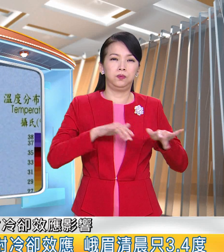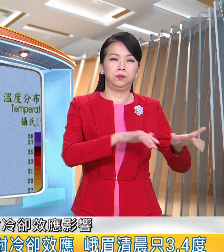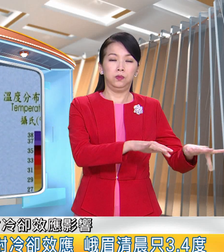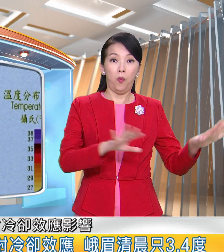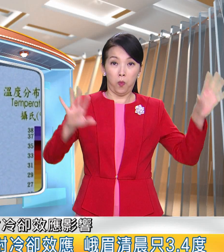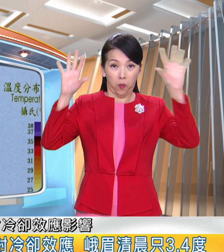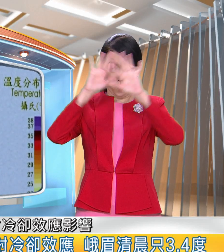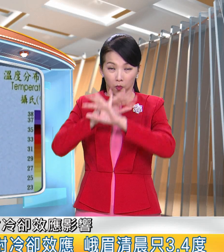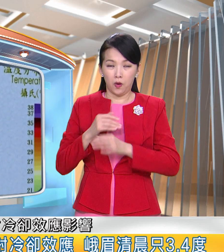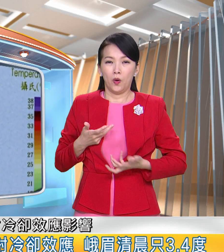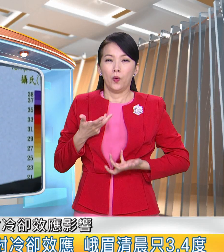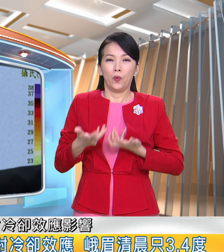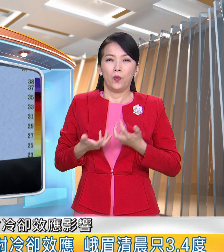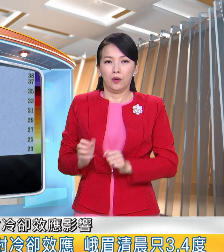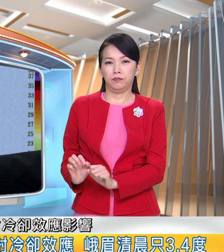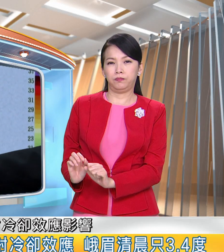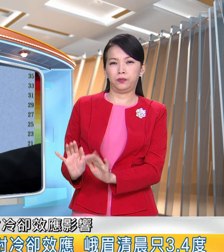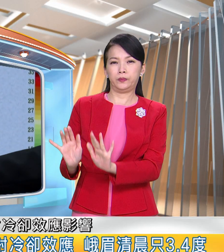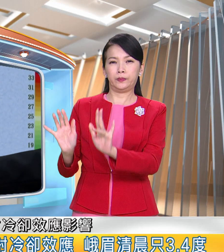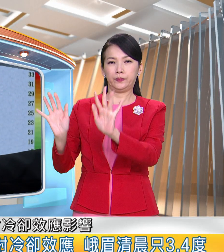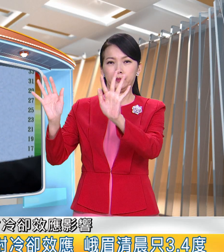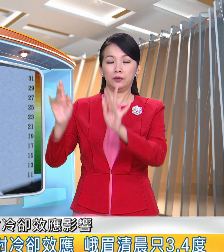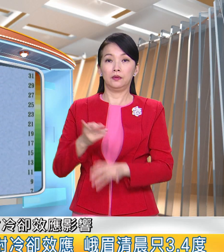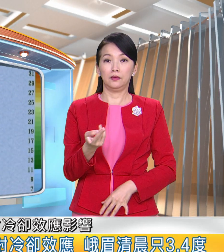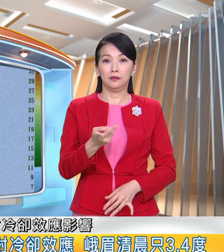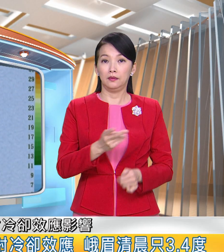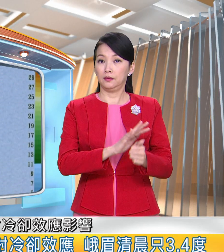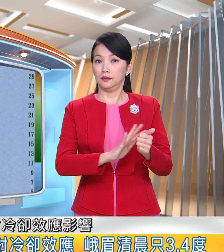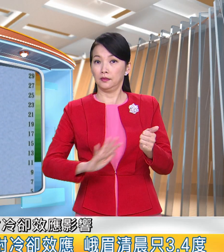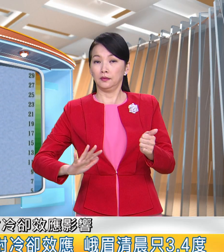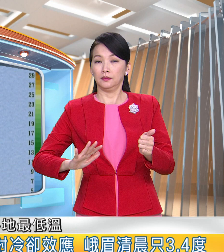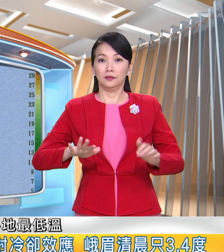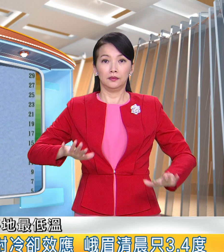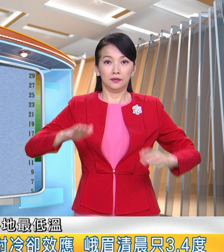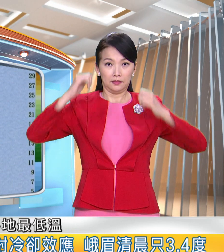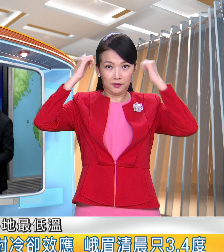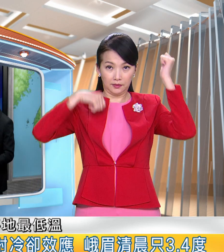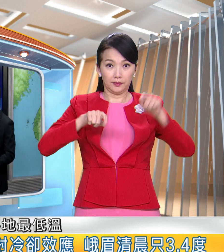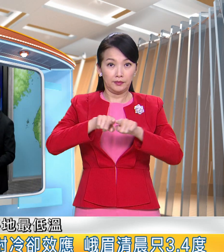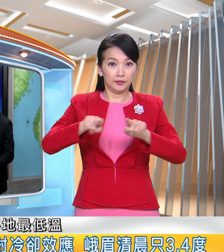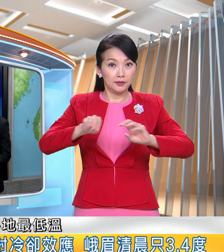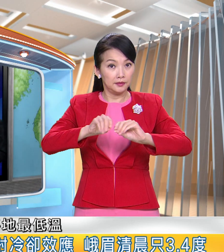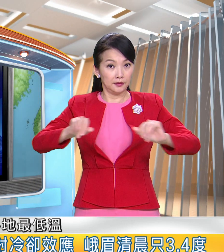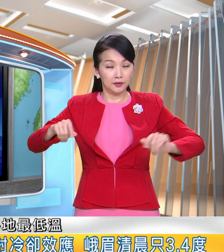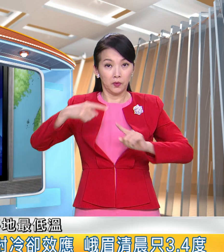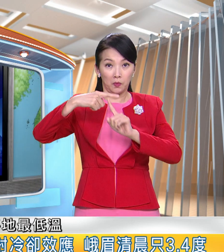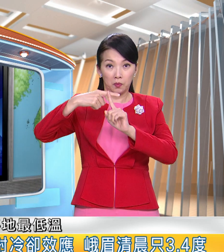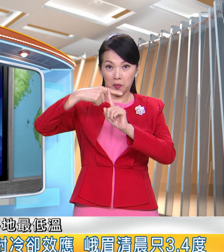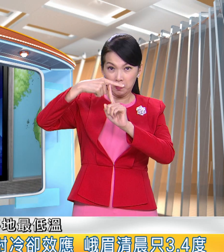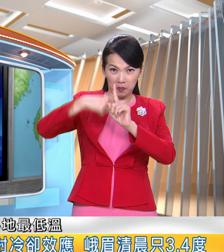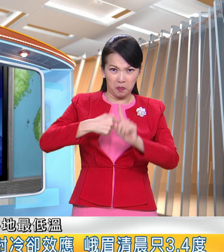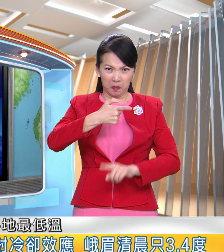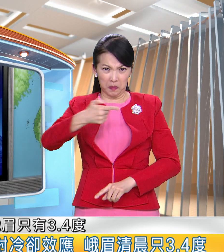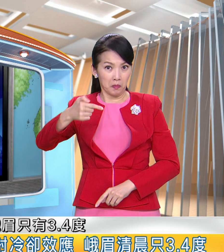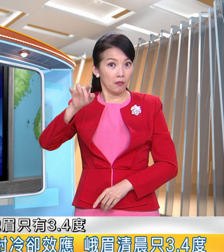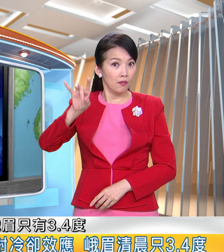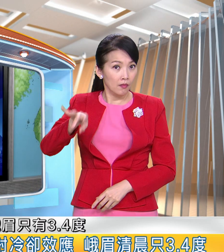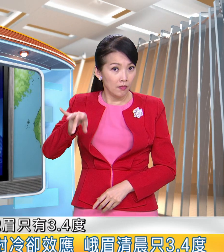寒流伴随辐射冷却效应影响，今天清晨的平地最低温出现在新